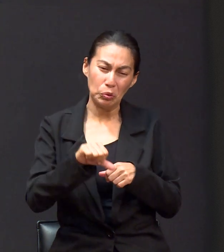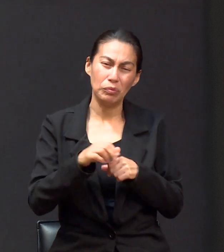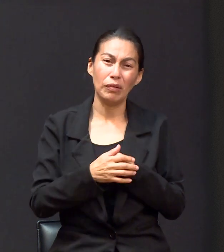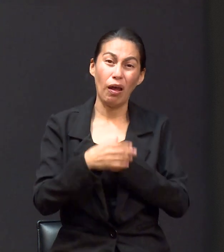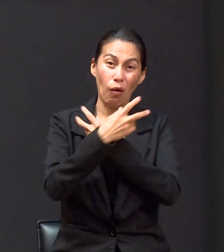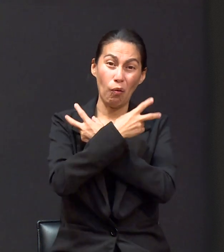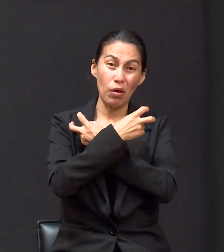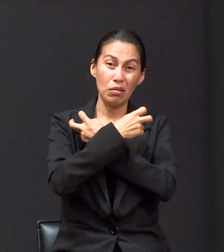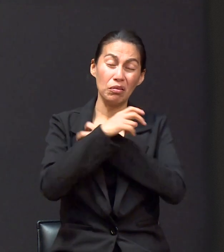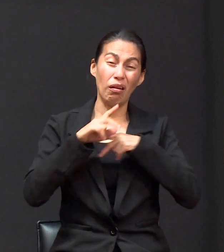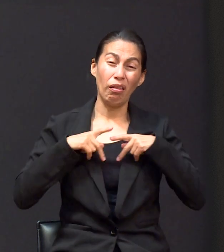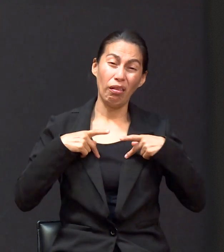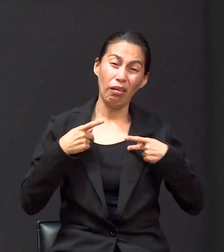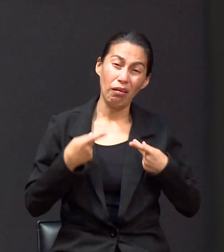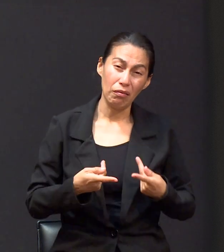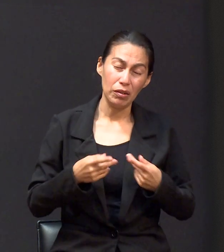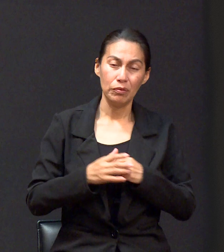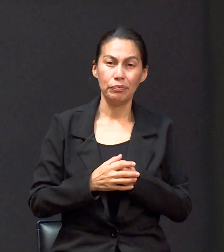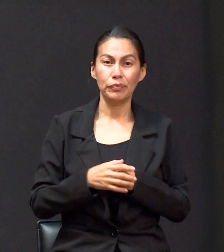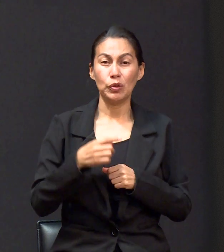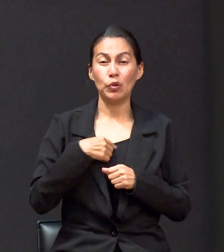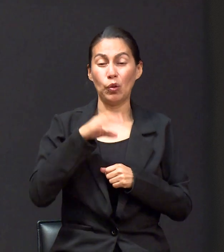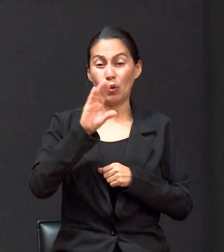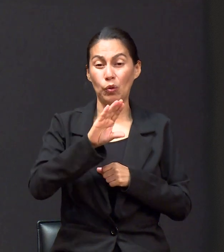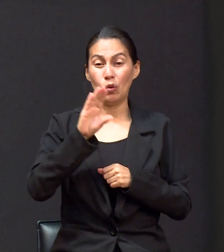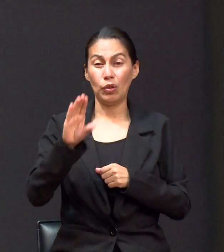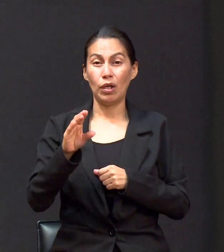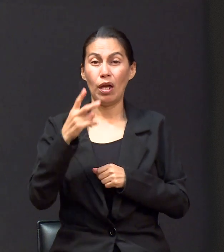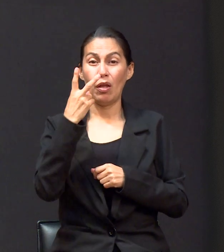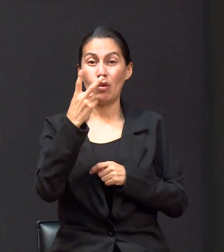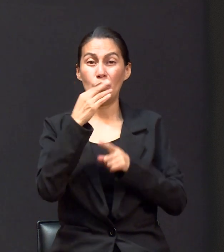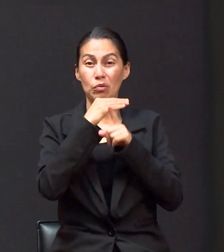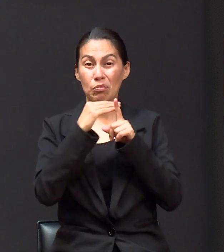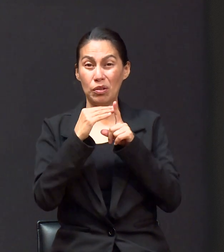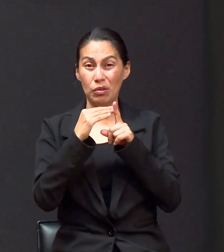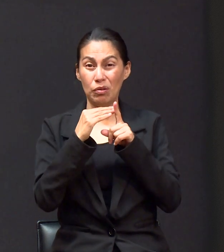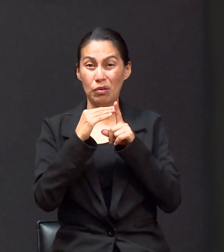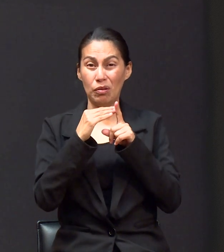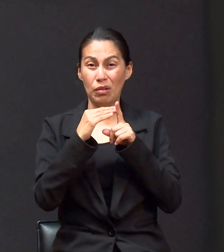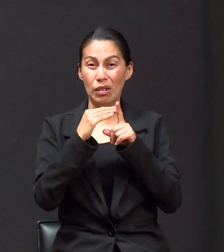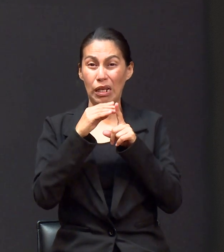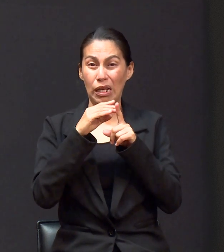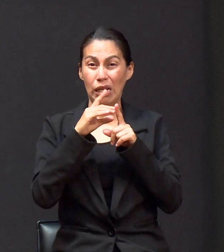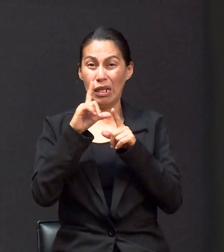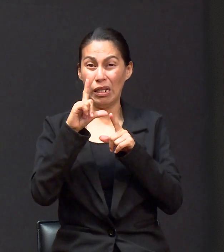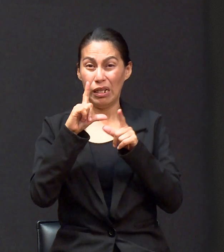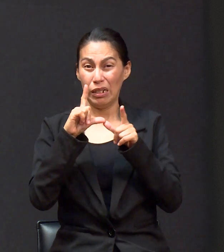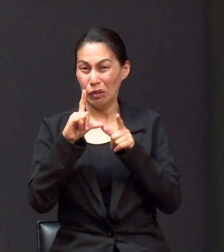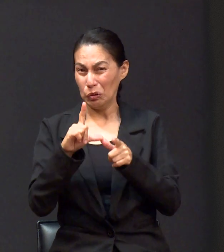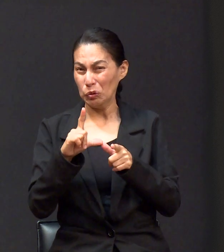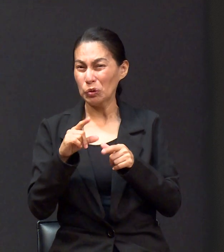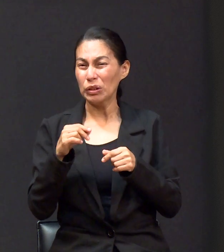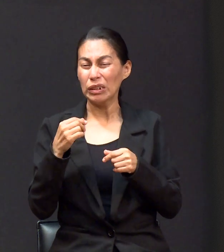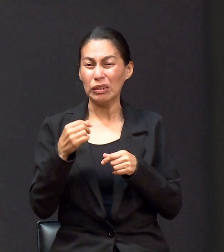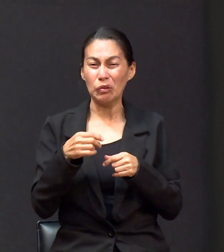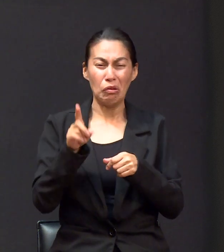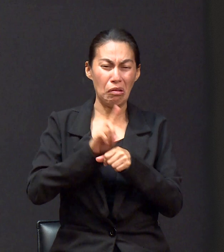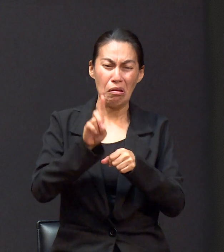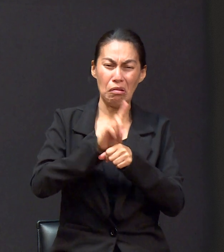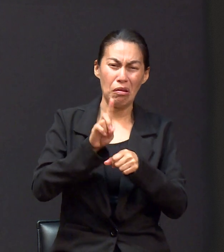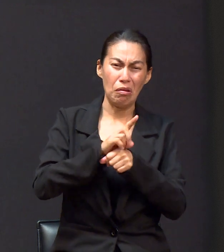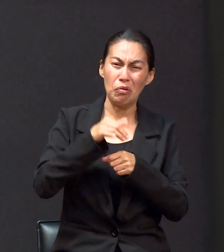cuenta. Me tomaba 2.5 litros de coca para mantenerme despierta y al